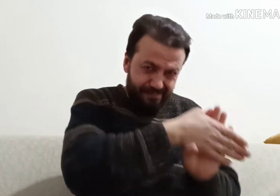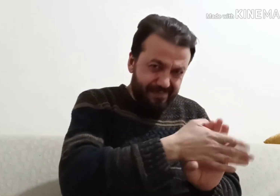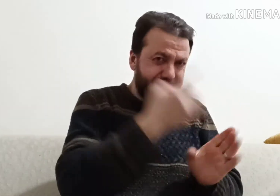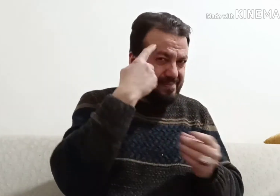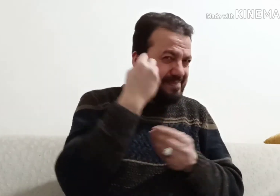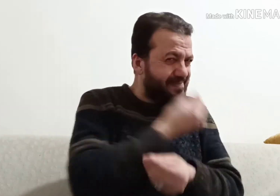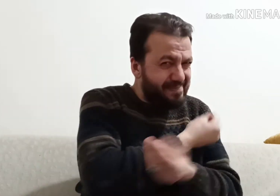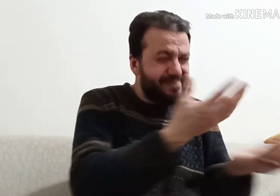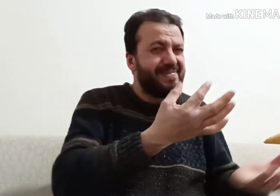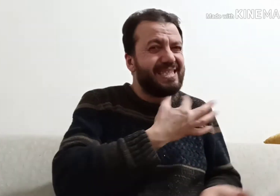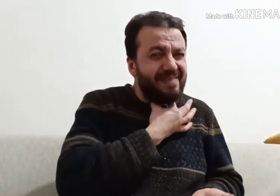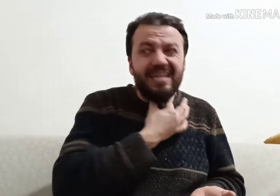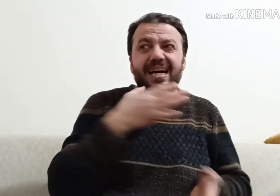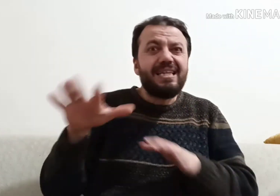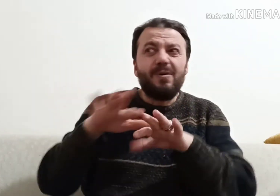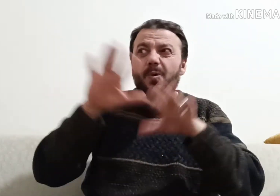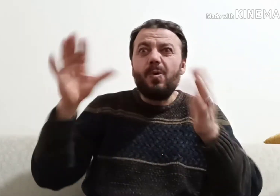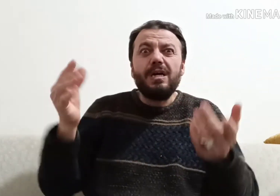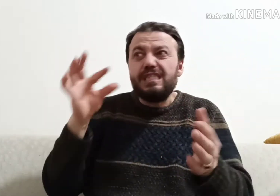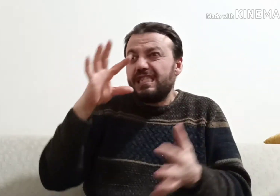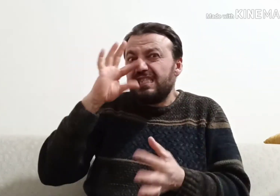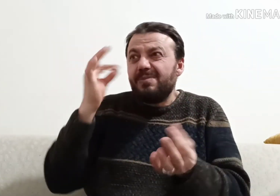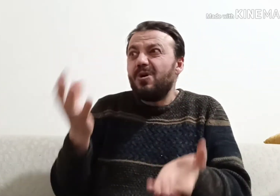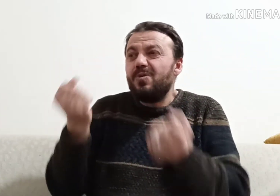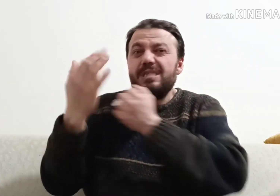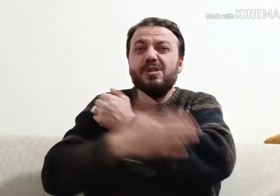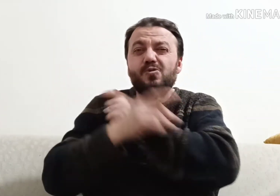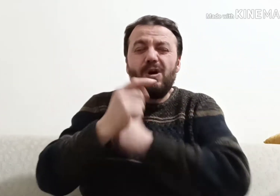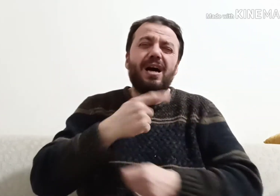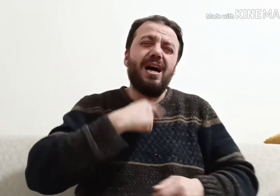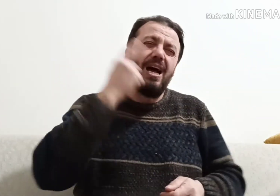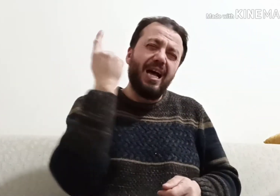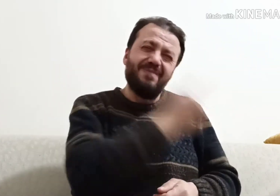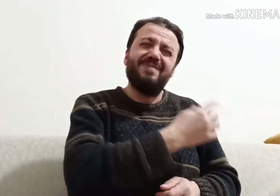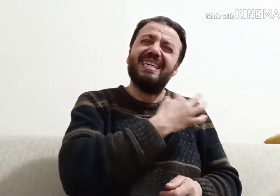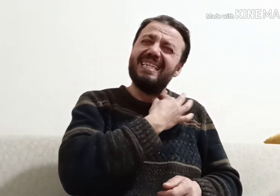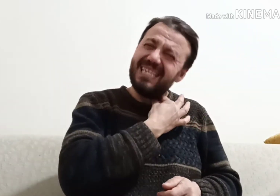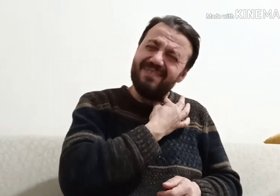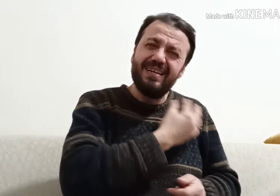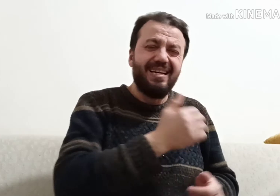hapishanedeki mahkumlara işte bir günlük izin veriyor yardımcı olmaları için.